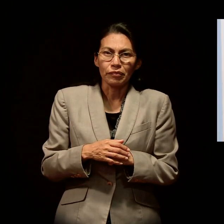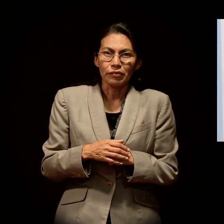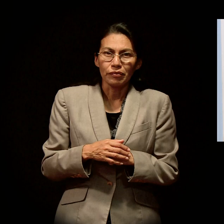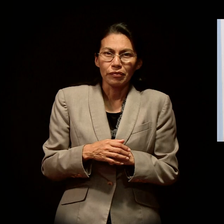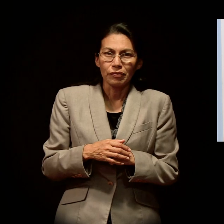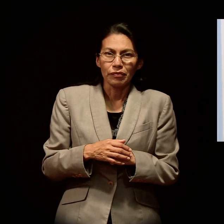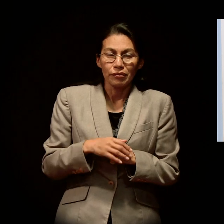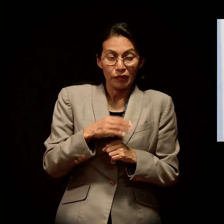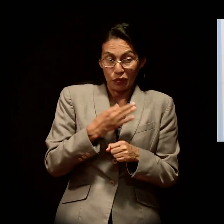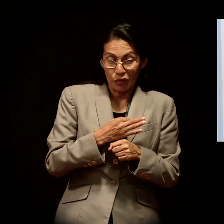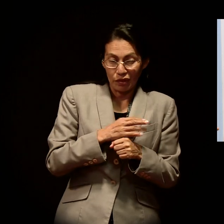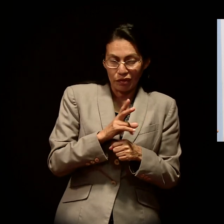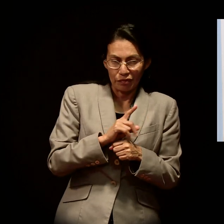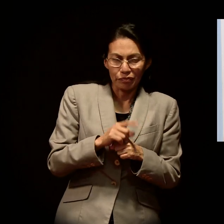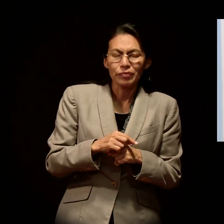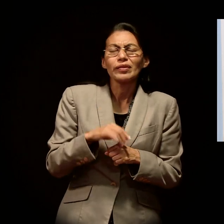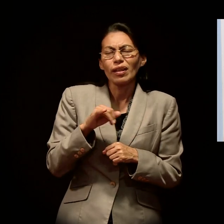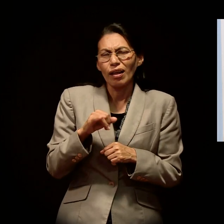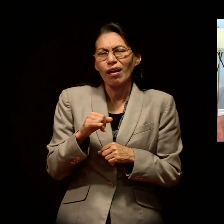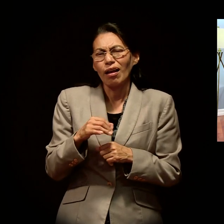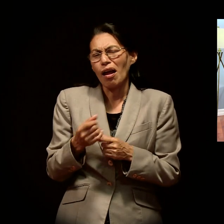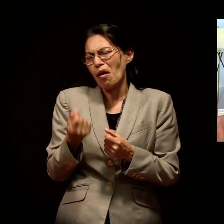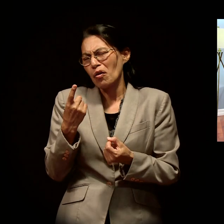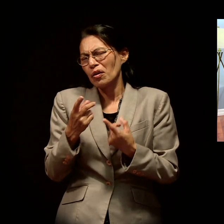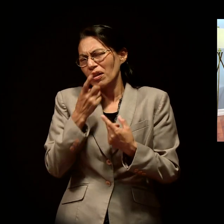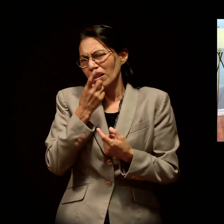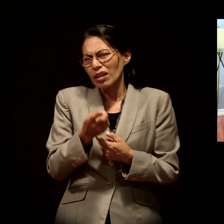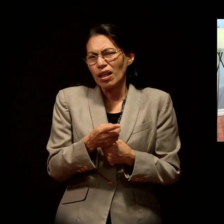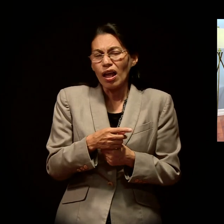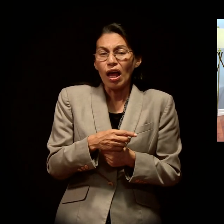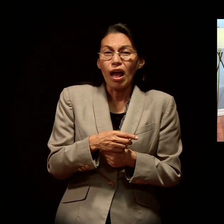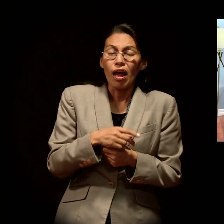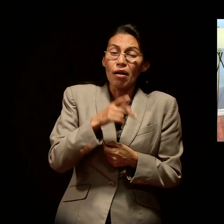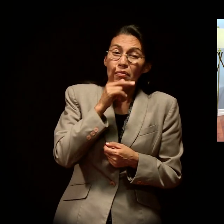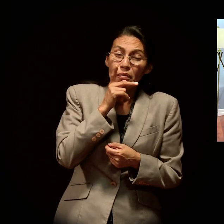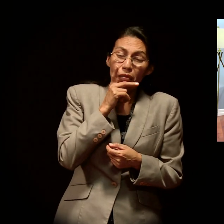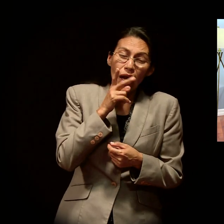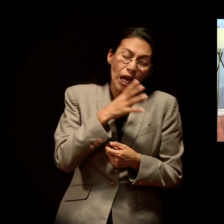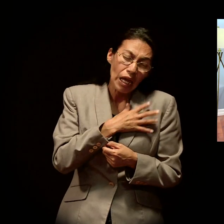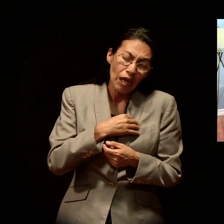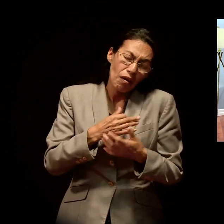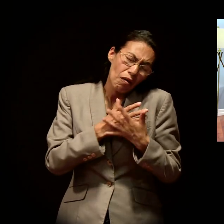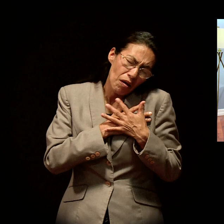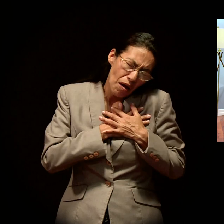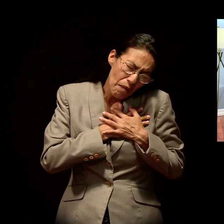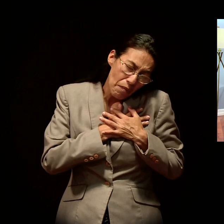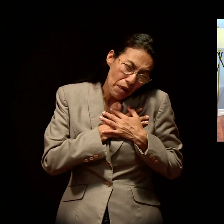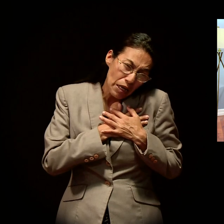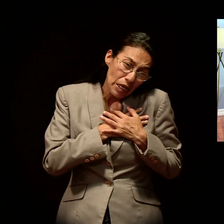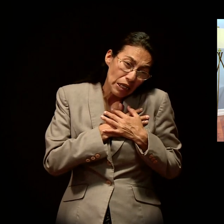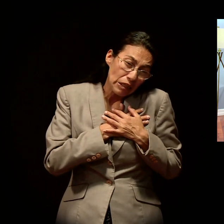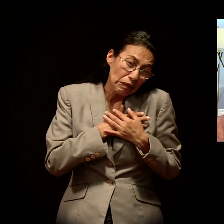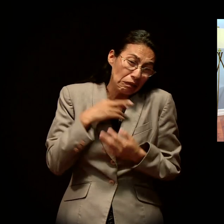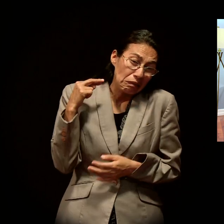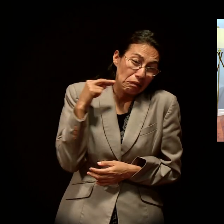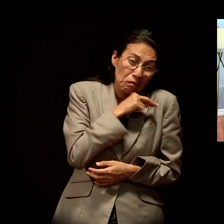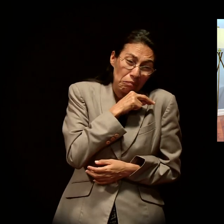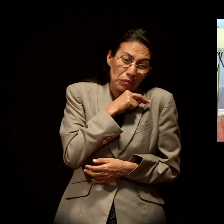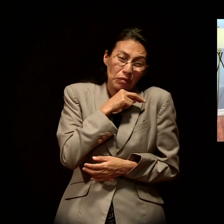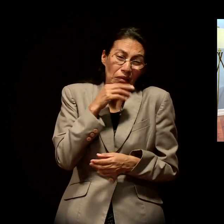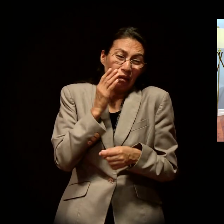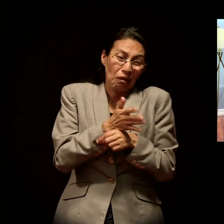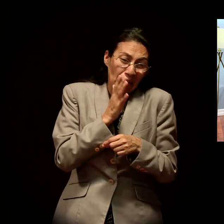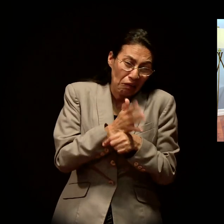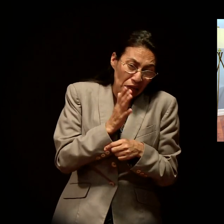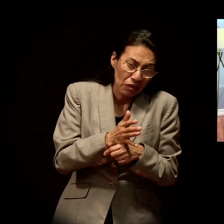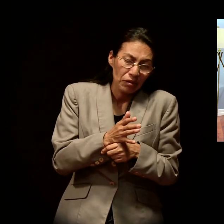algunos ahora no sería tan compañero decían el padre que ama a su hijo madruga para castigarlo no Entonces